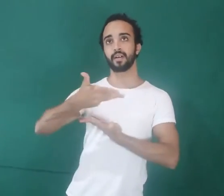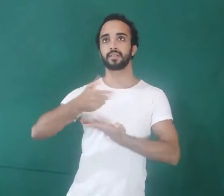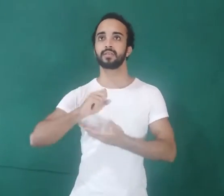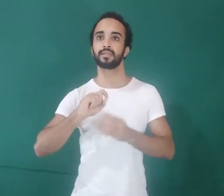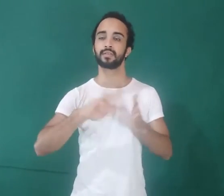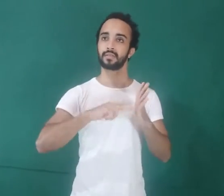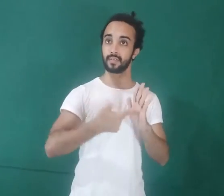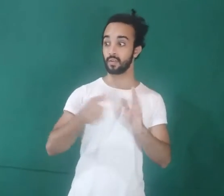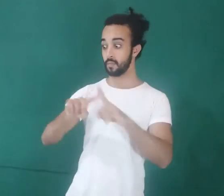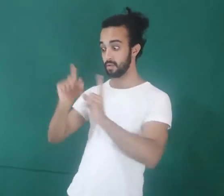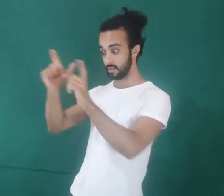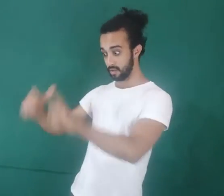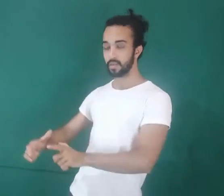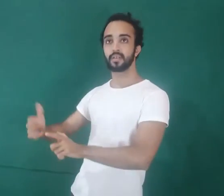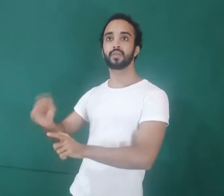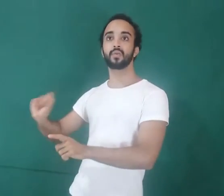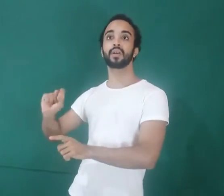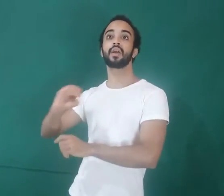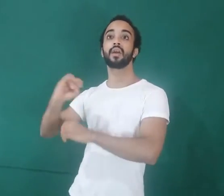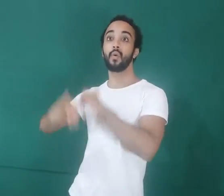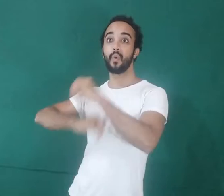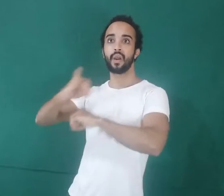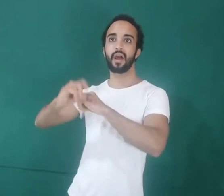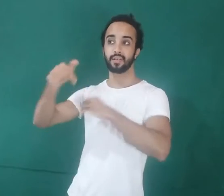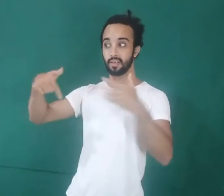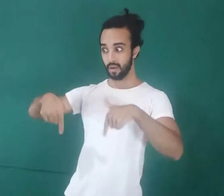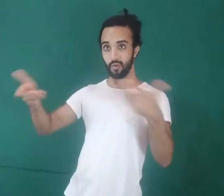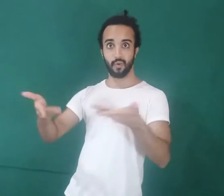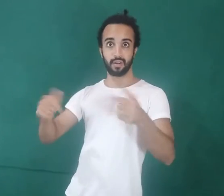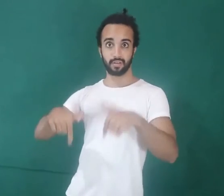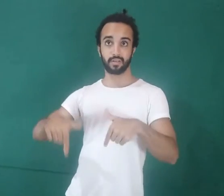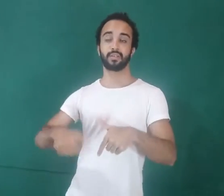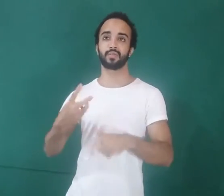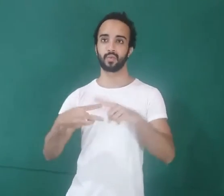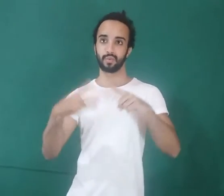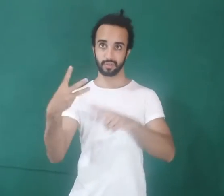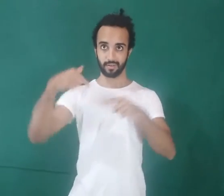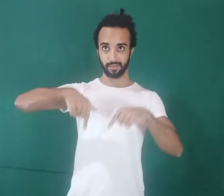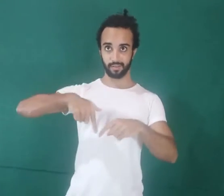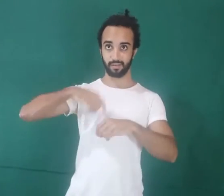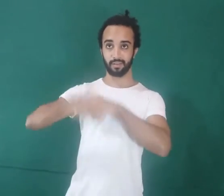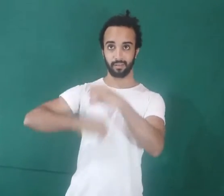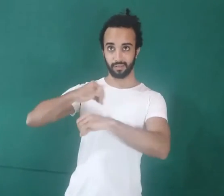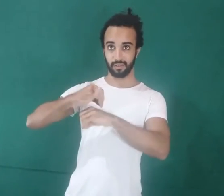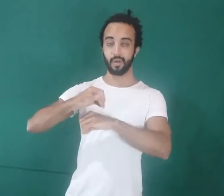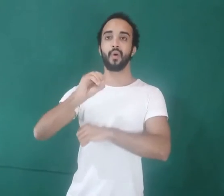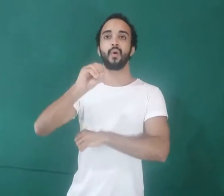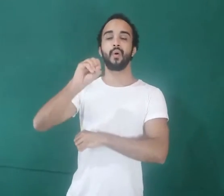o online. A gente está aqui online, né? Nós três estamos online, as três aqui. Então, Sim. quando a gente diz que múltiplas máquinas